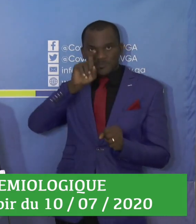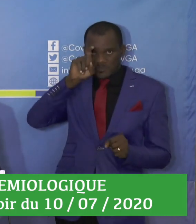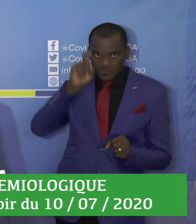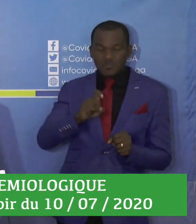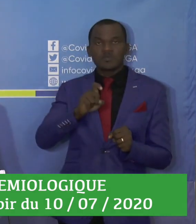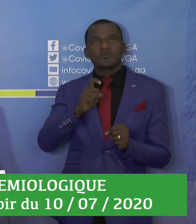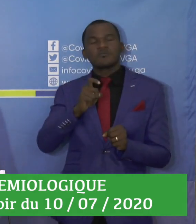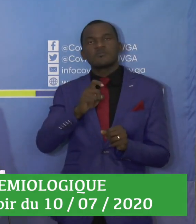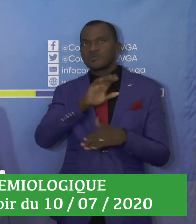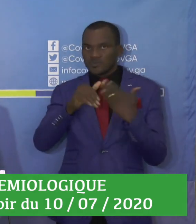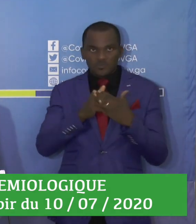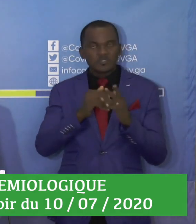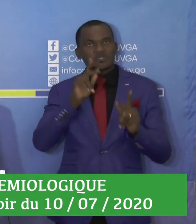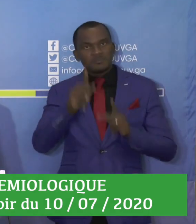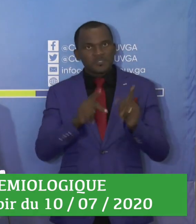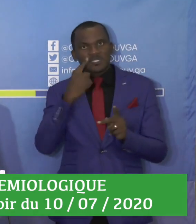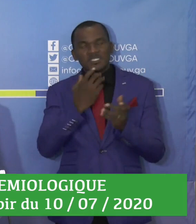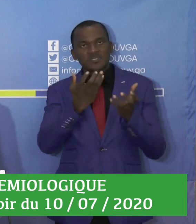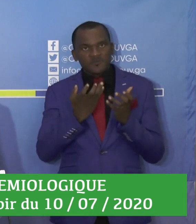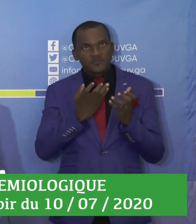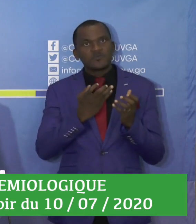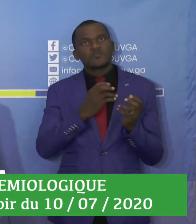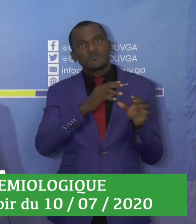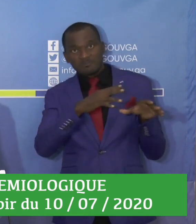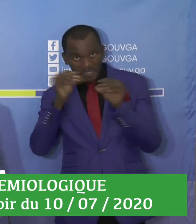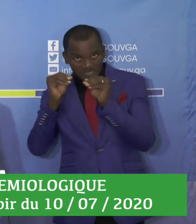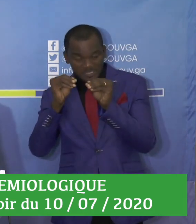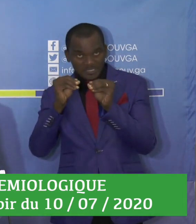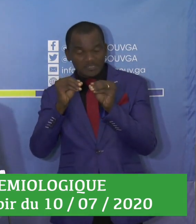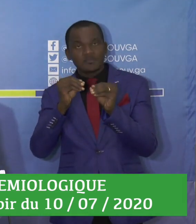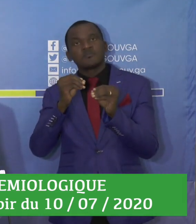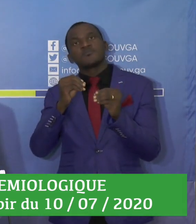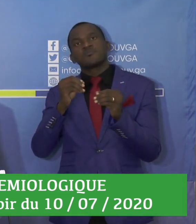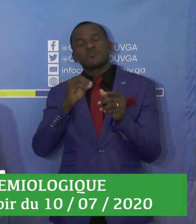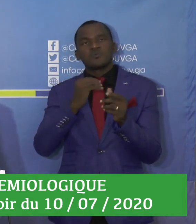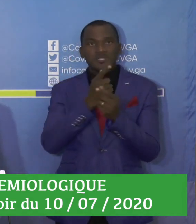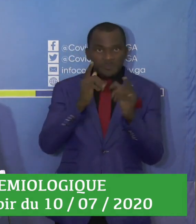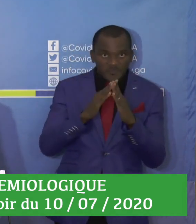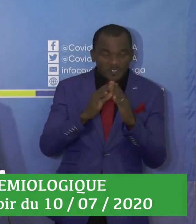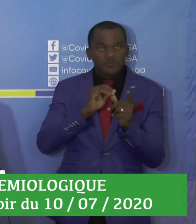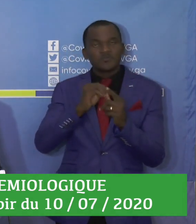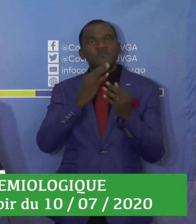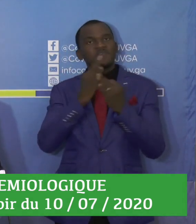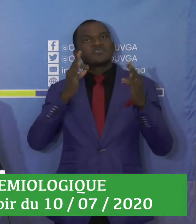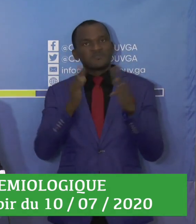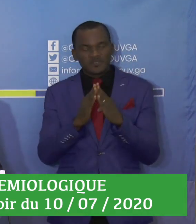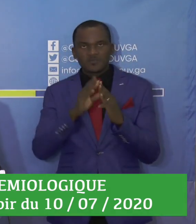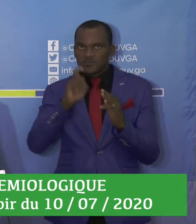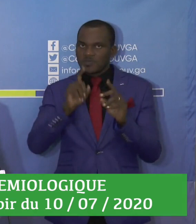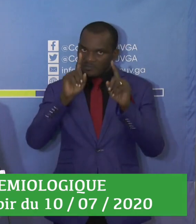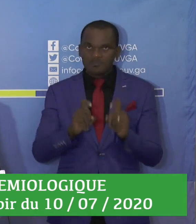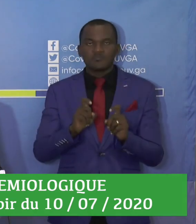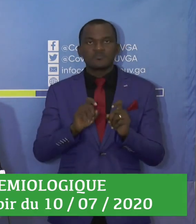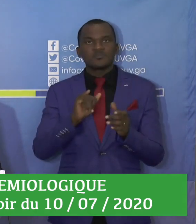toute personne souhaitant quitter Libreville et Franceville pour les autres villes du Gabon.